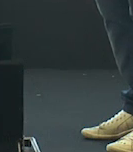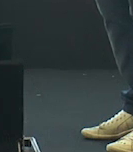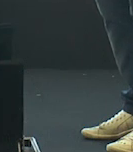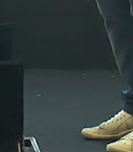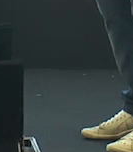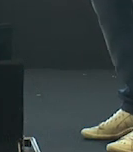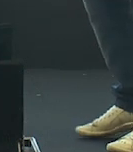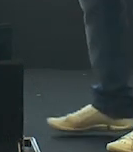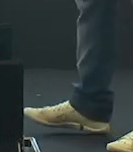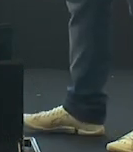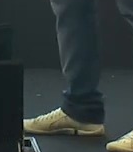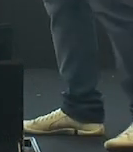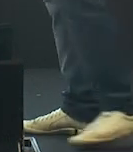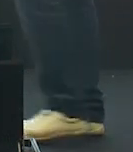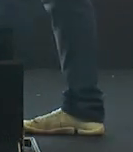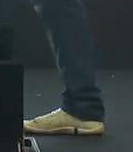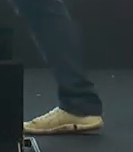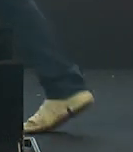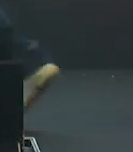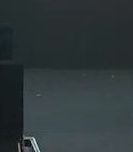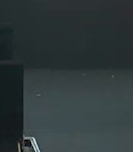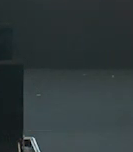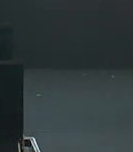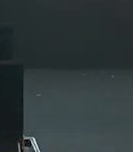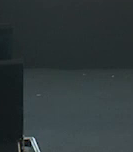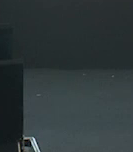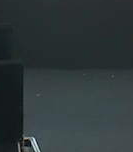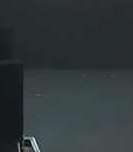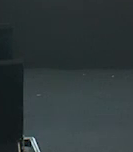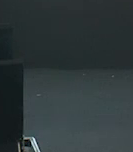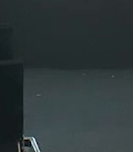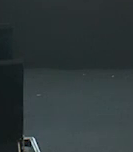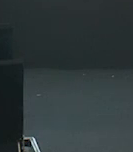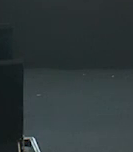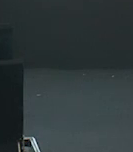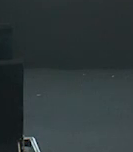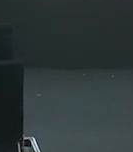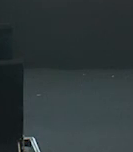aqui, ó. Essa é a reação química que eu quero.